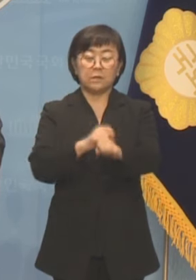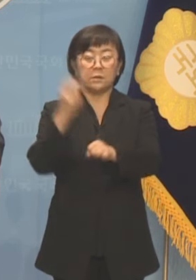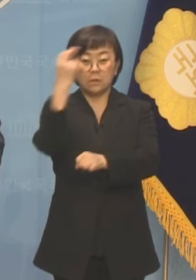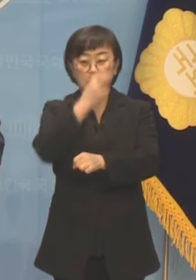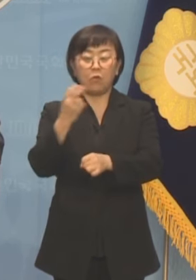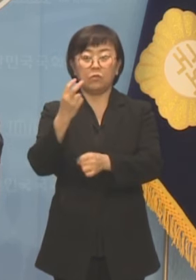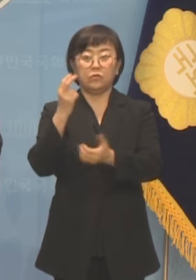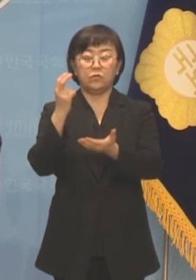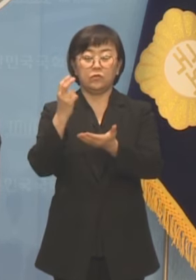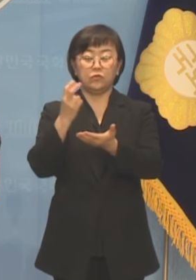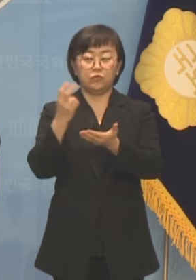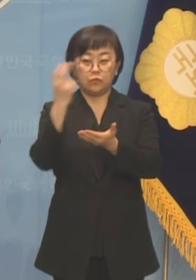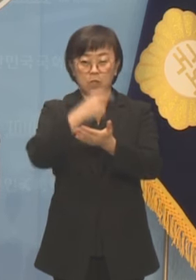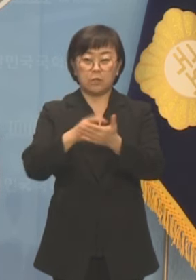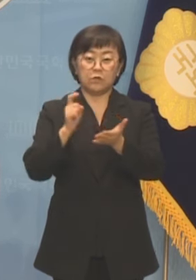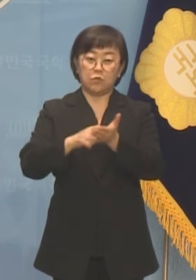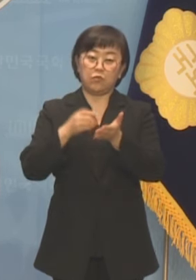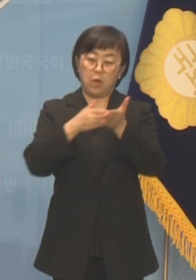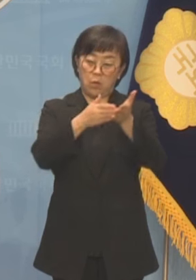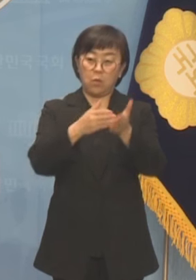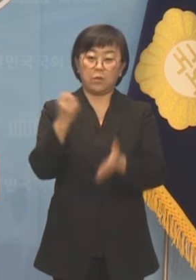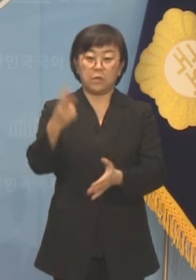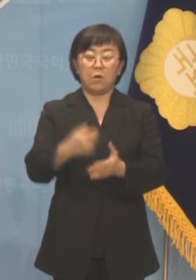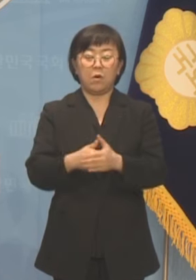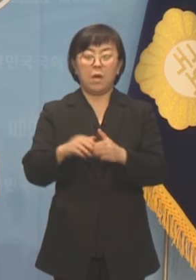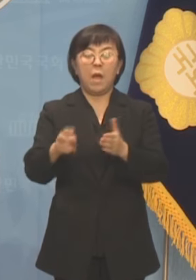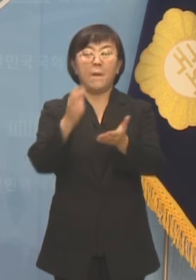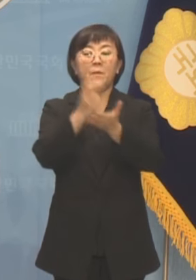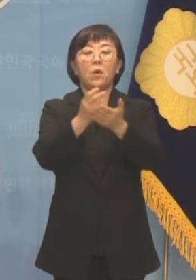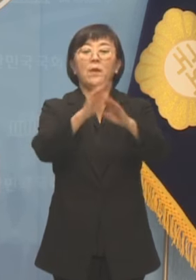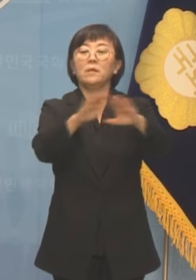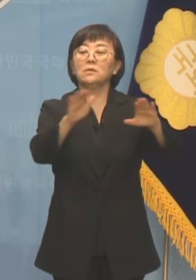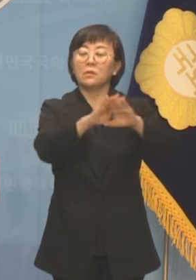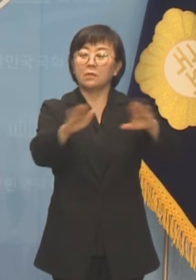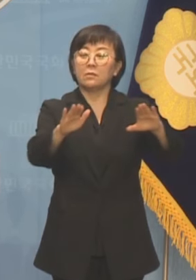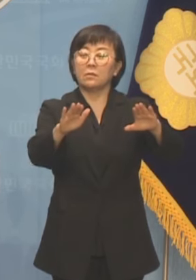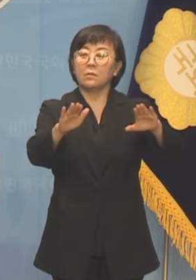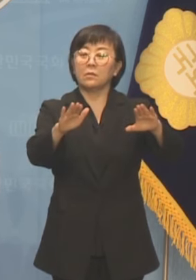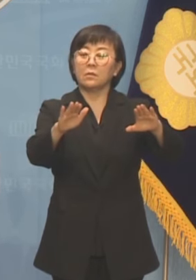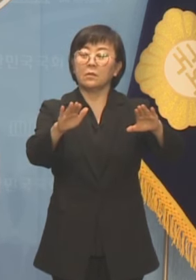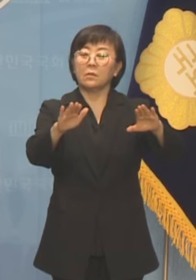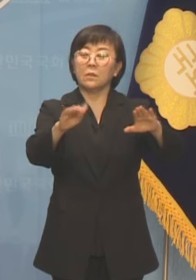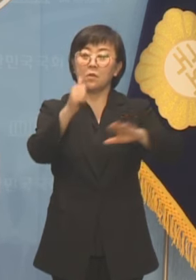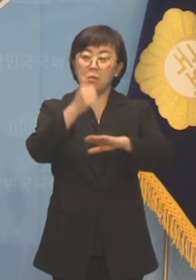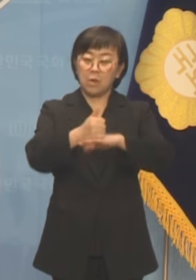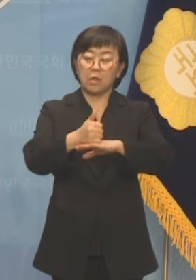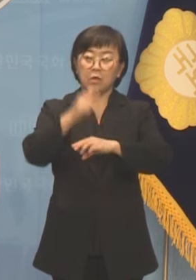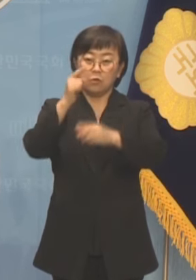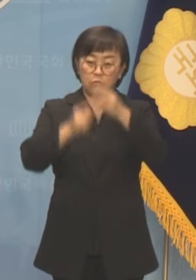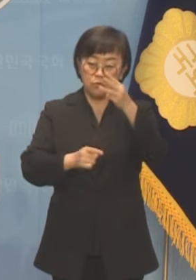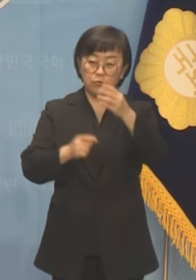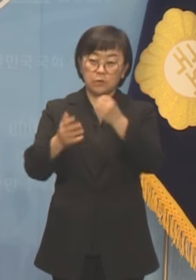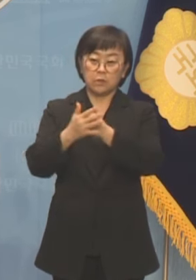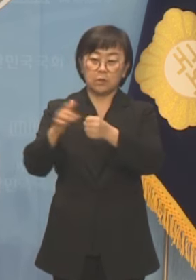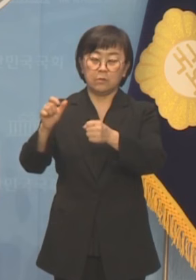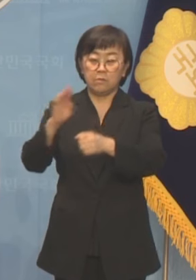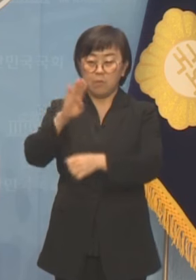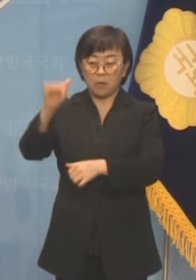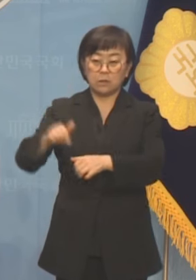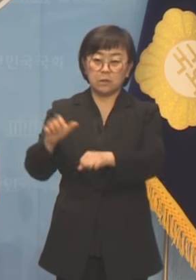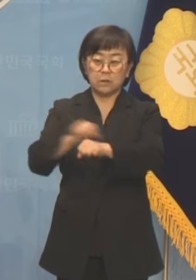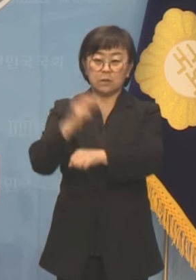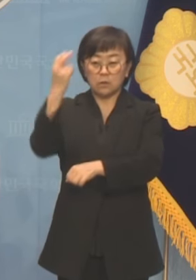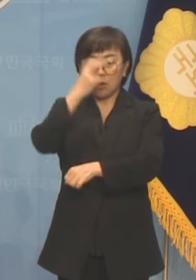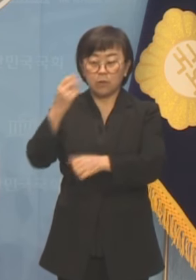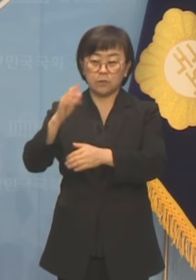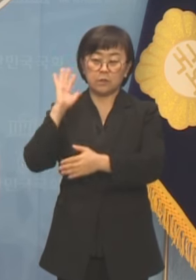수사를 촉과 드립니다 그리고 에 따라서는 윤성열 박영수 특검도